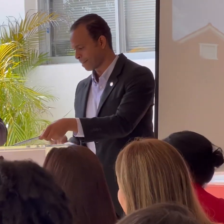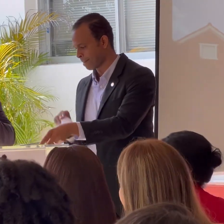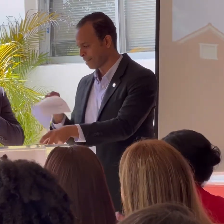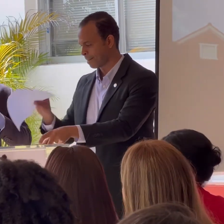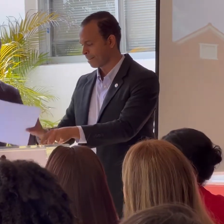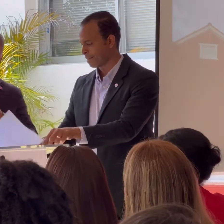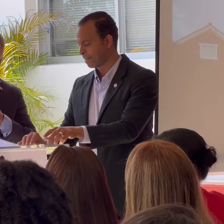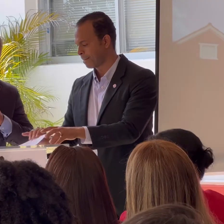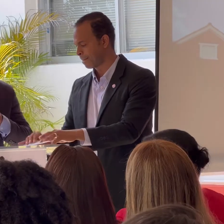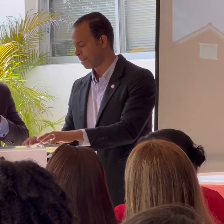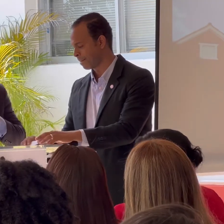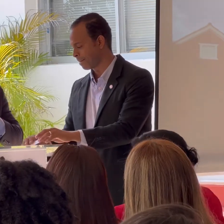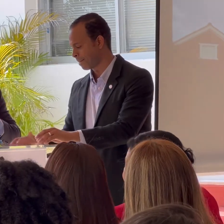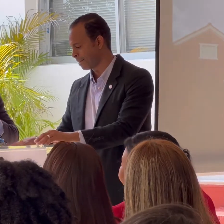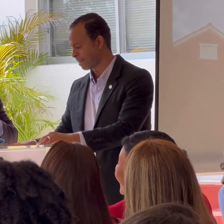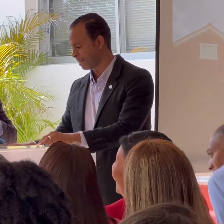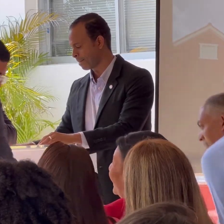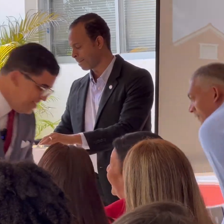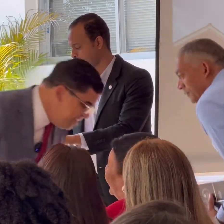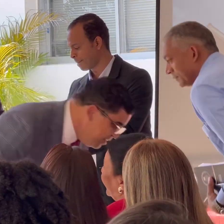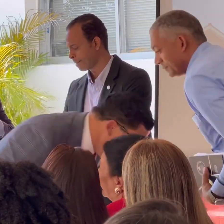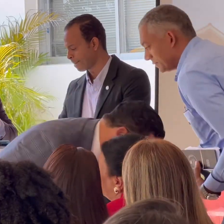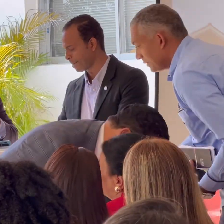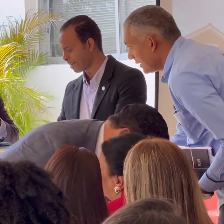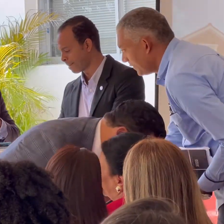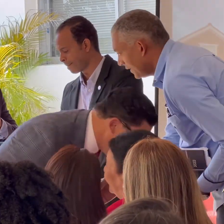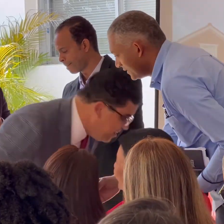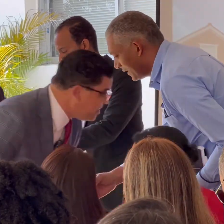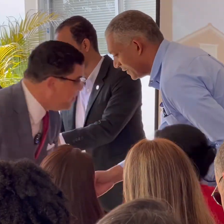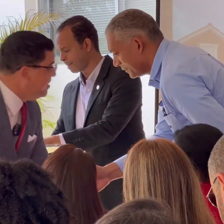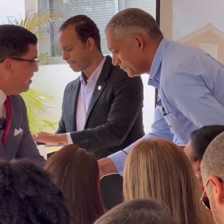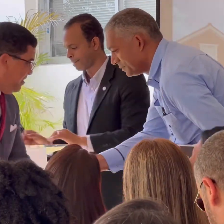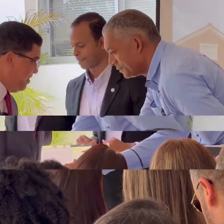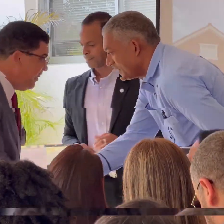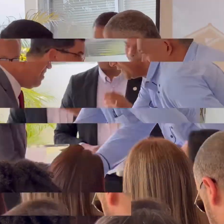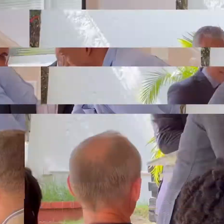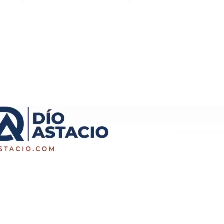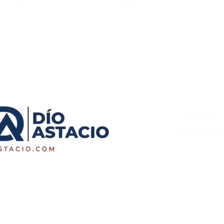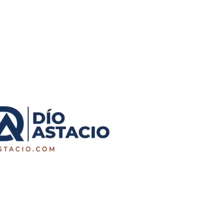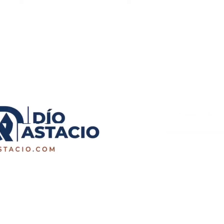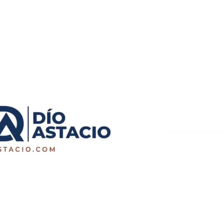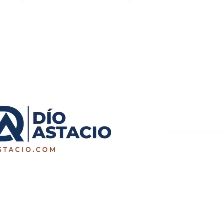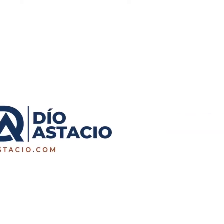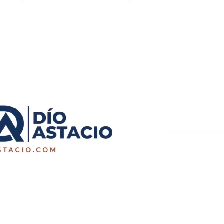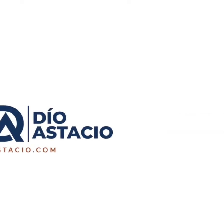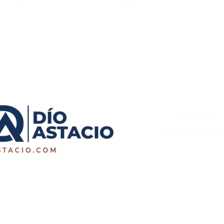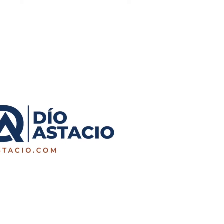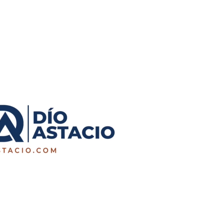Pastor Diego Astacio, por esas palabras. Gracias, Diego. Del gabinete.